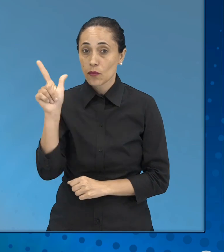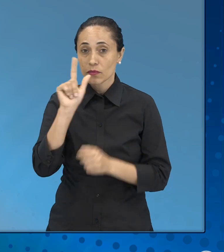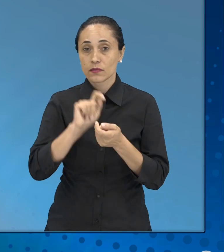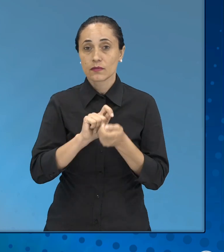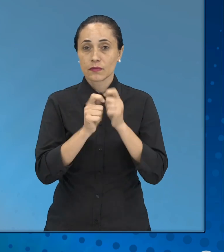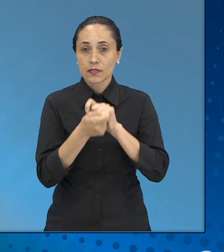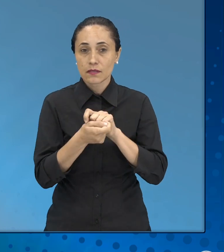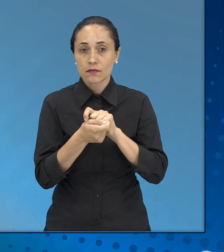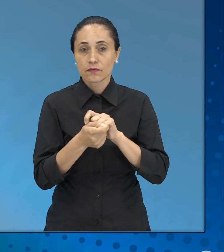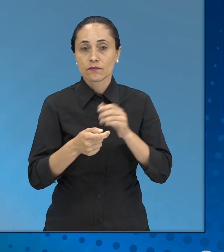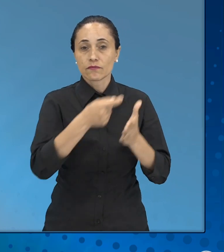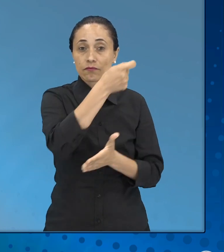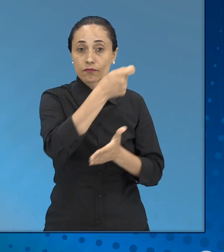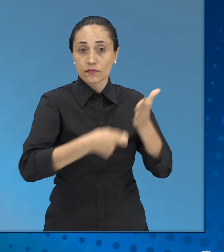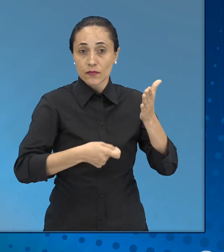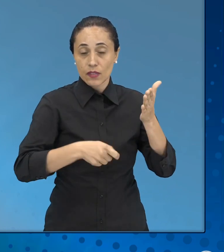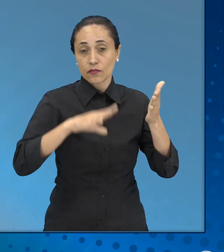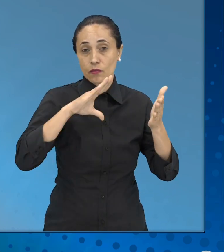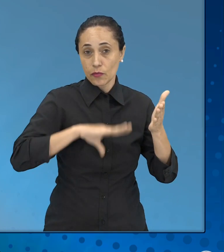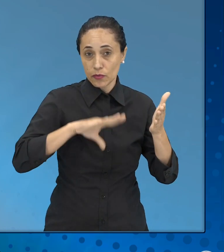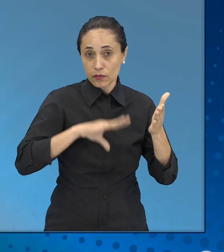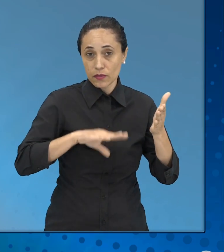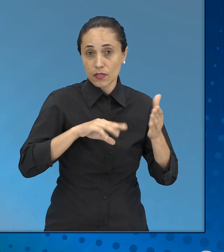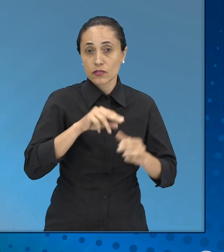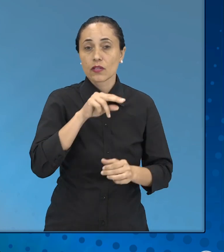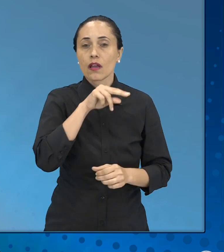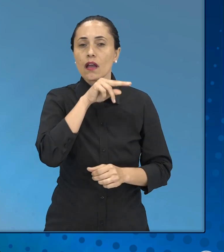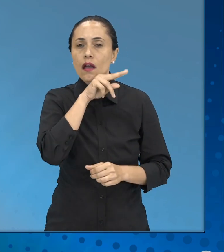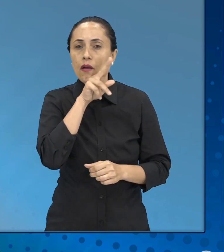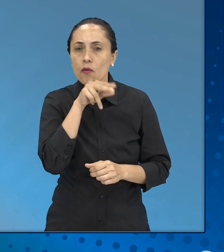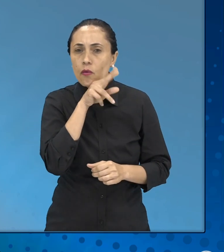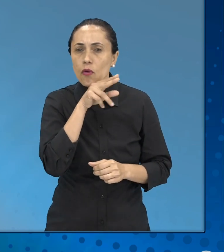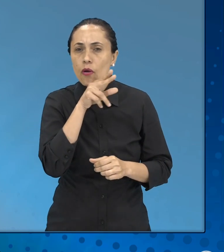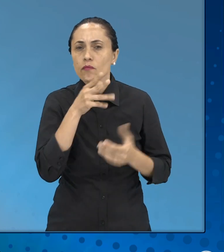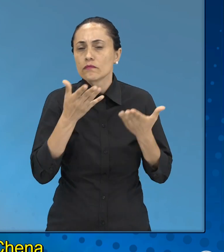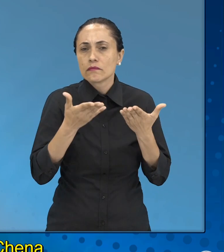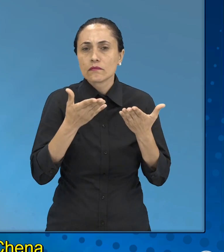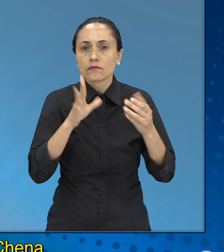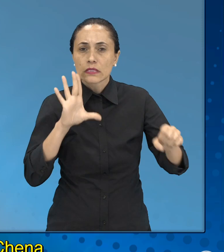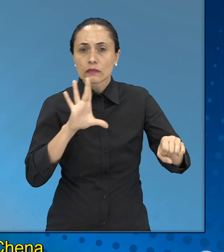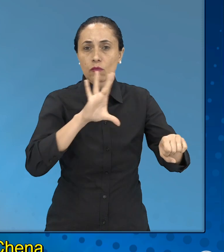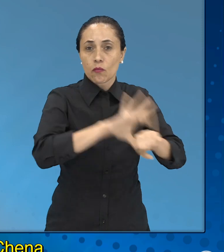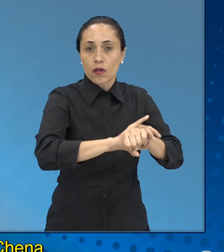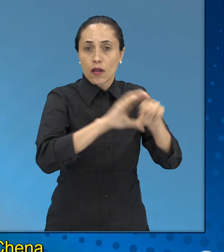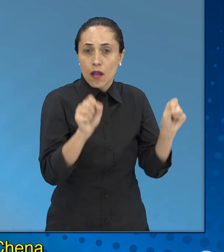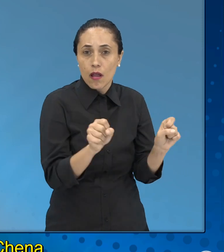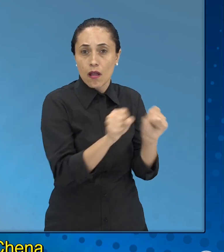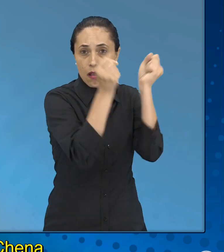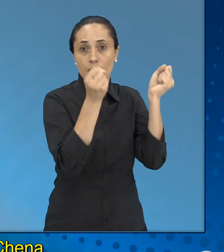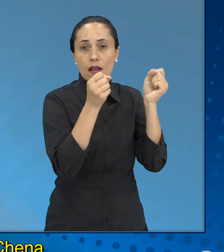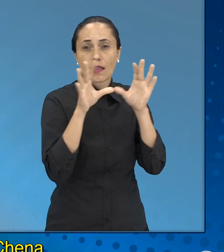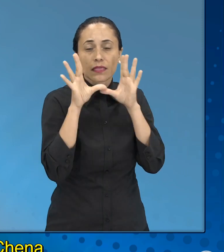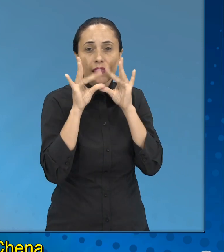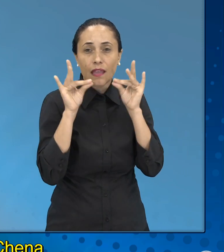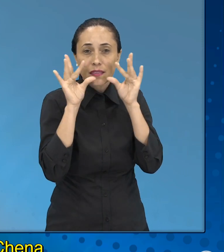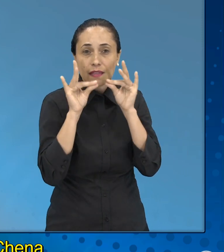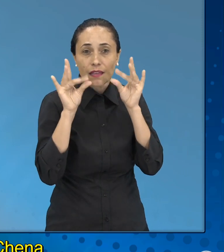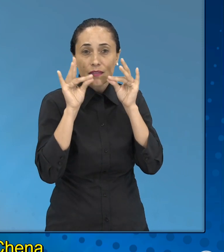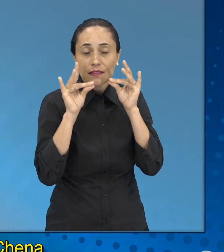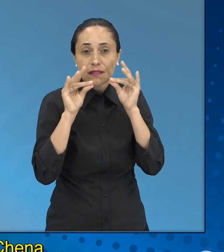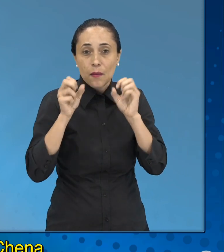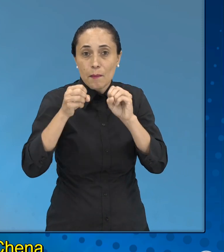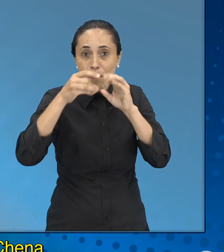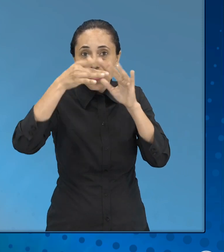Outro exemplo de adaptação. No texto-fonte, em língua portuguesa, a cobra Niangara-Xena tem uma